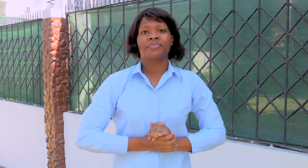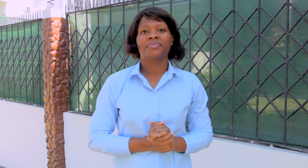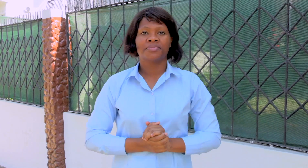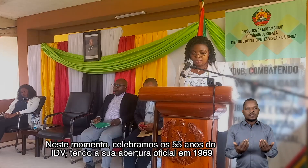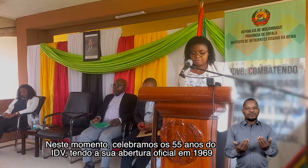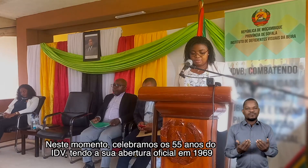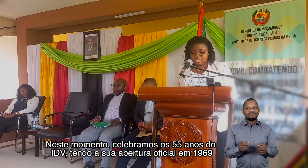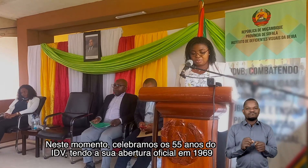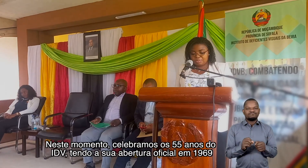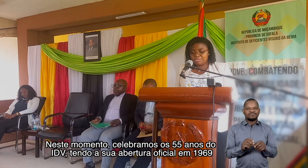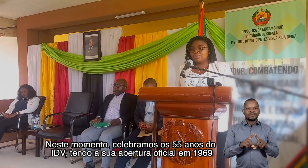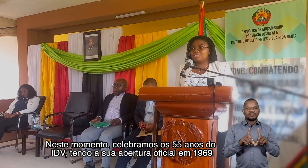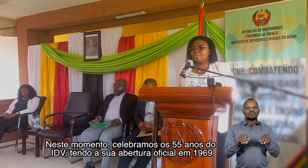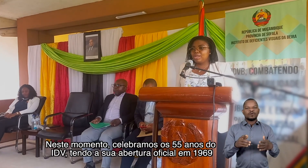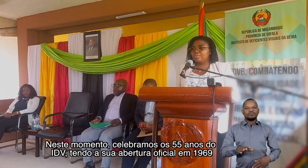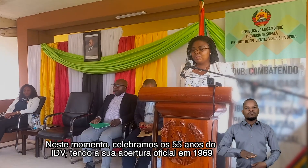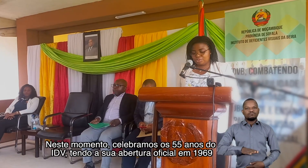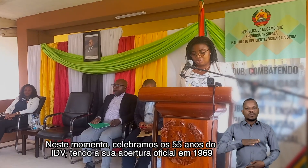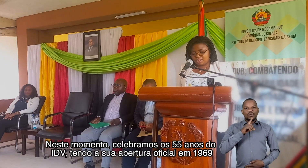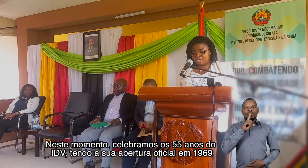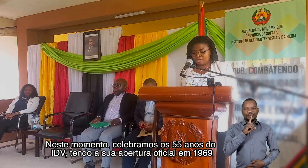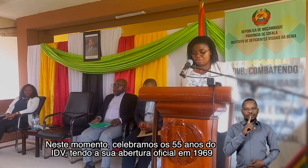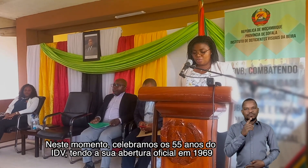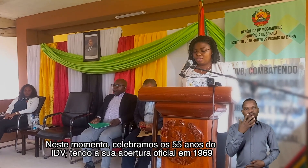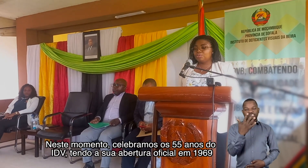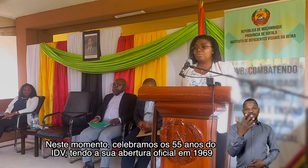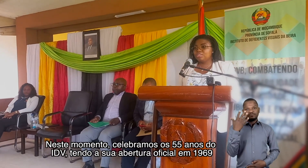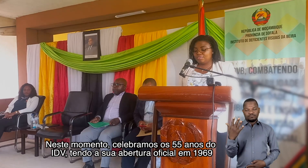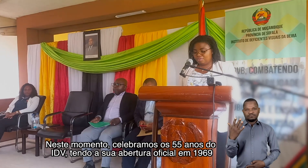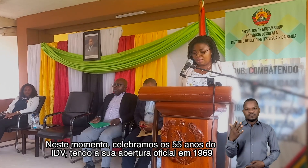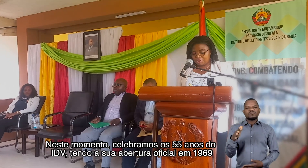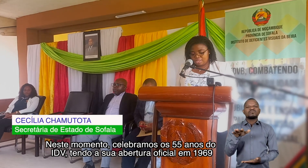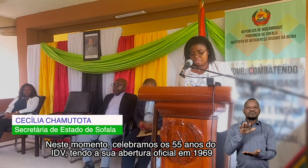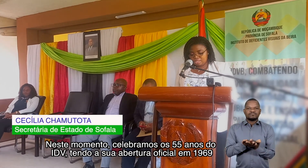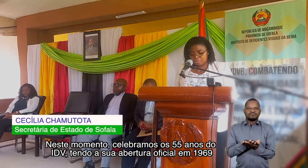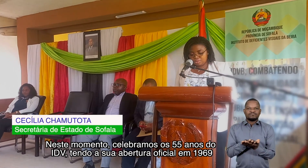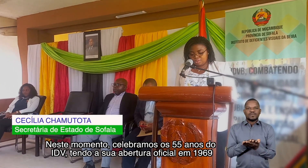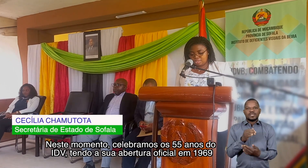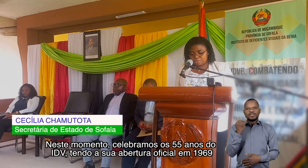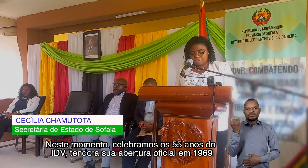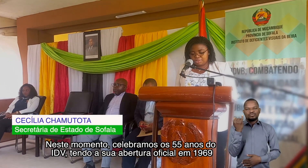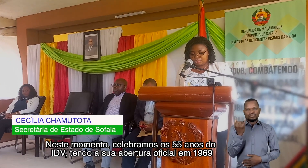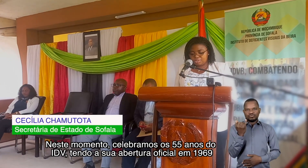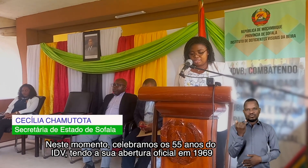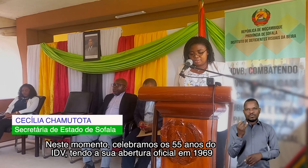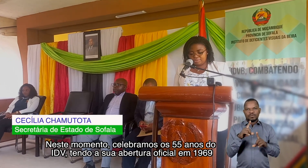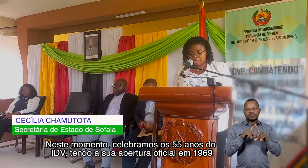Neste momento celebrou 55 anos de existência tendo a sua apertura oficial